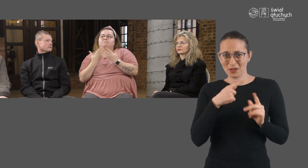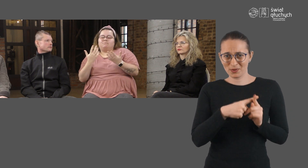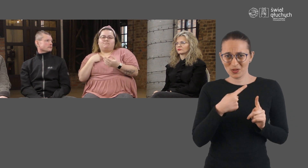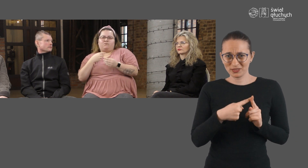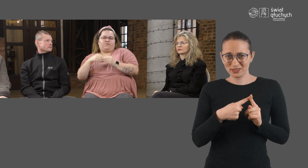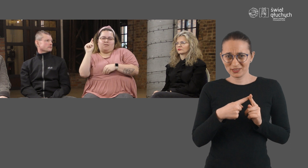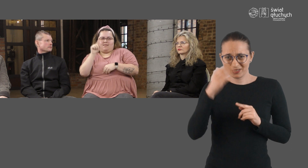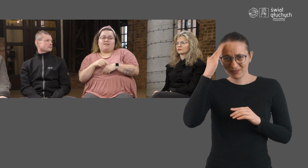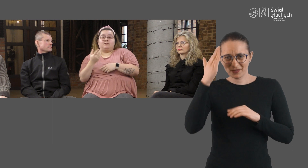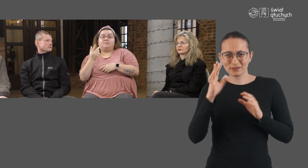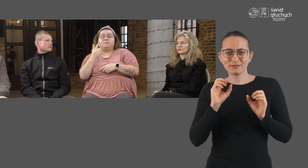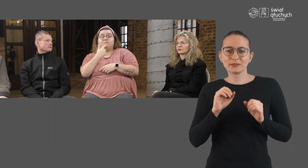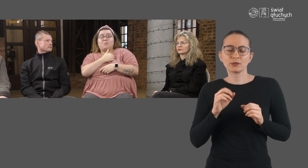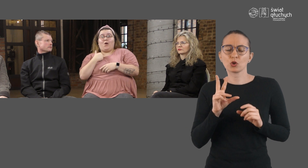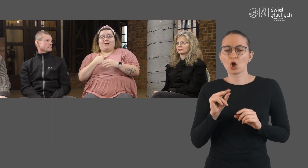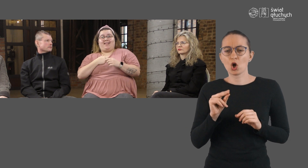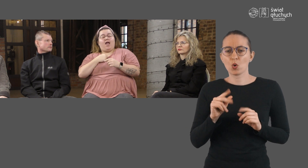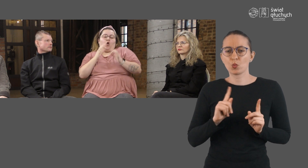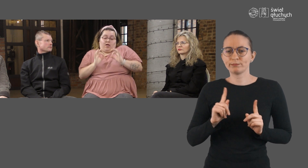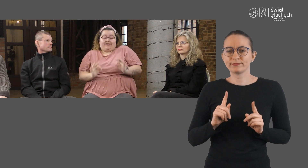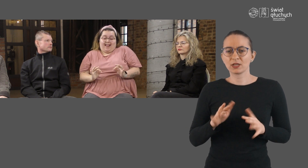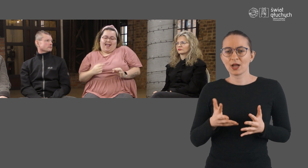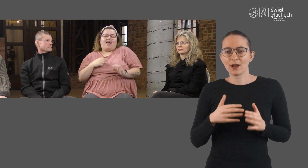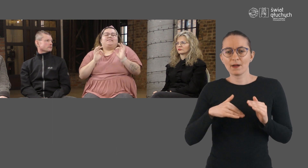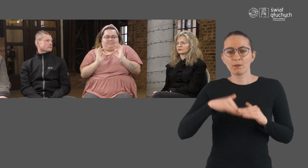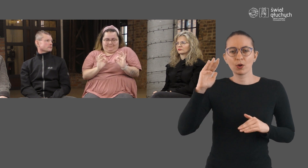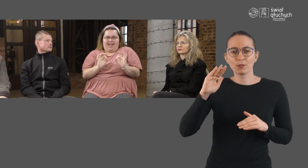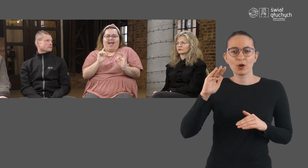Pozytywnych wspomnień raczej nie mam, bardziej negatywne.